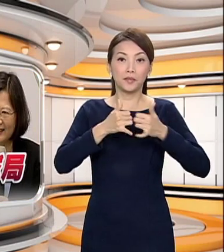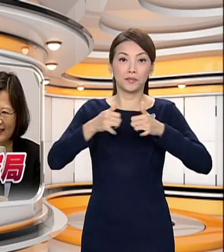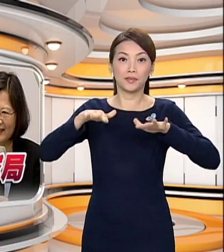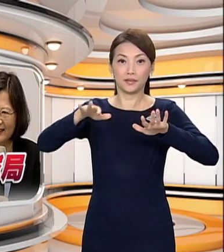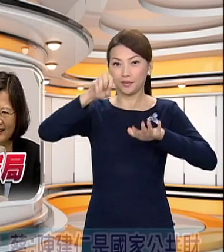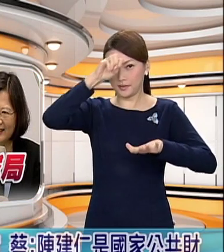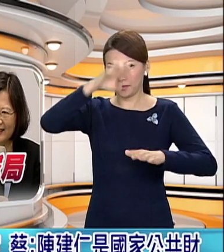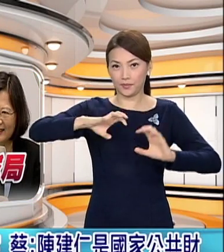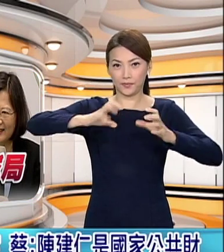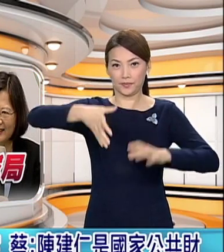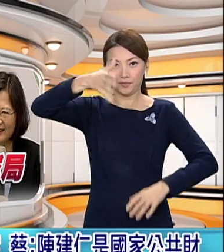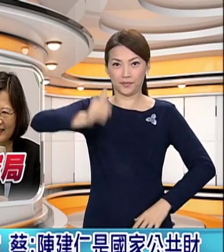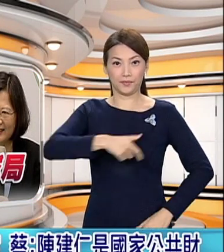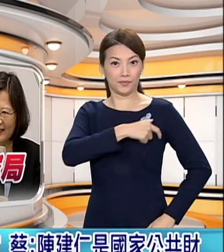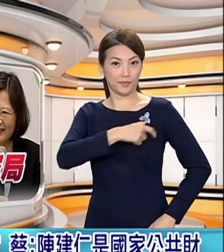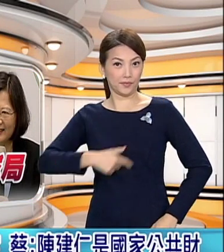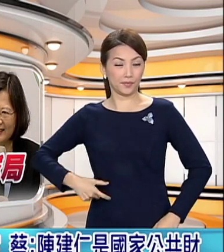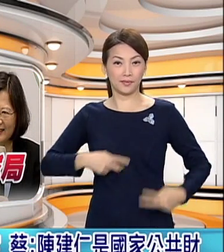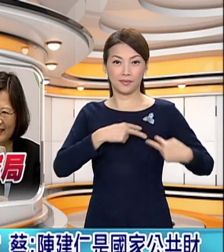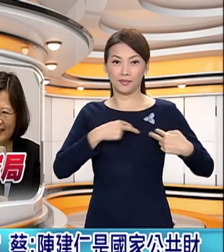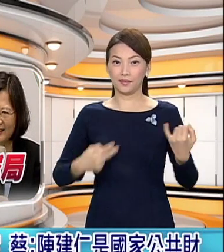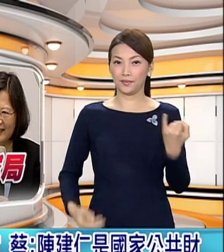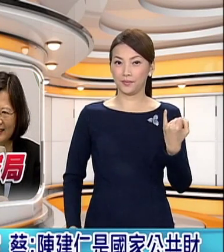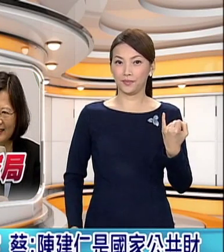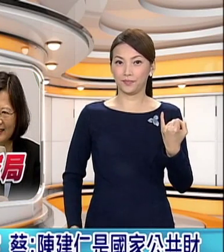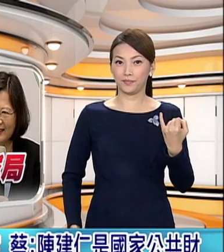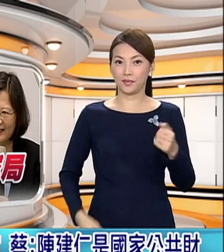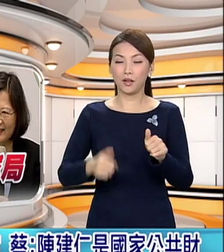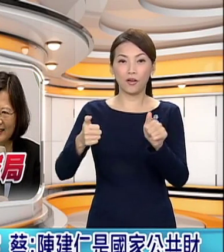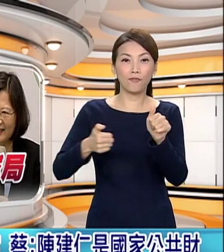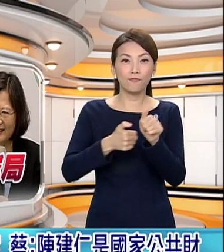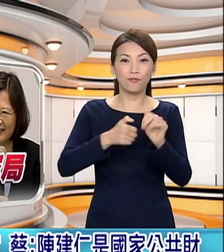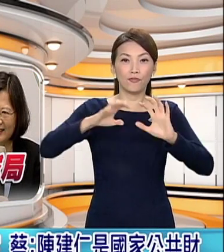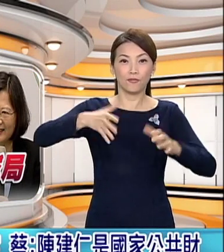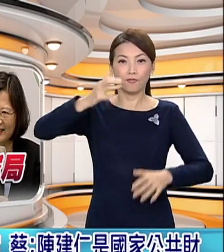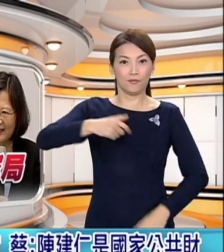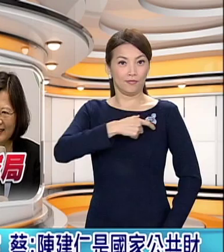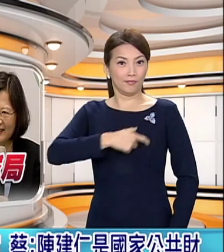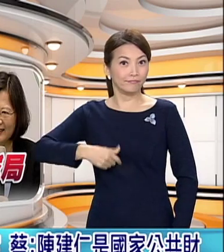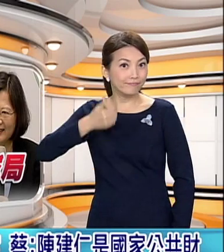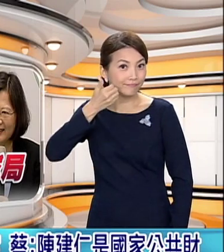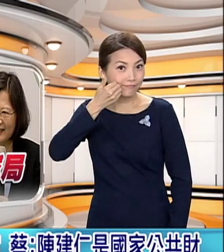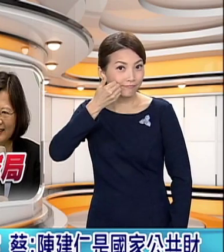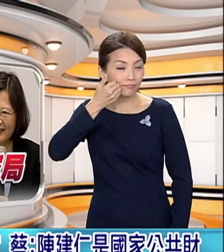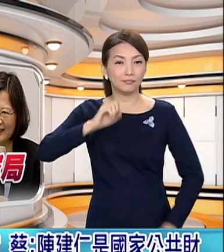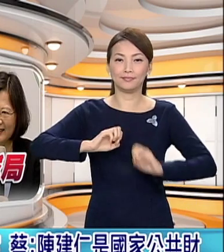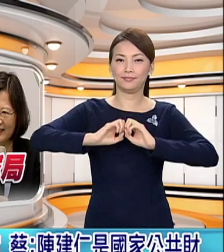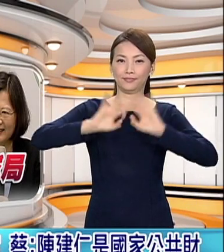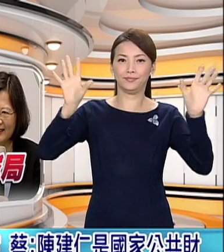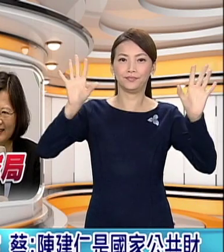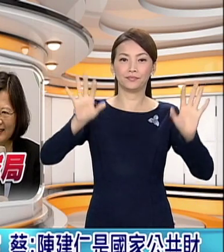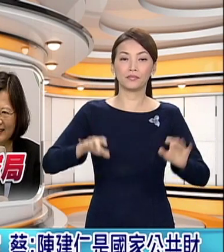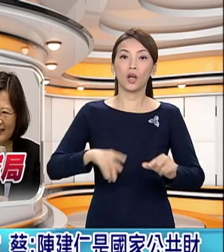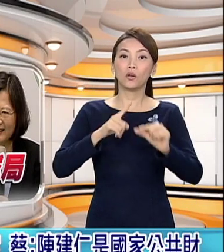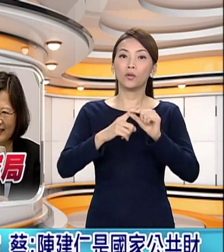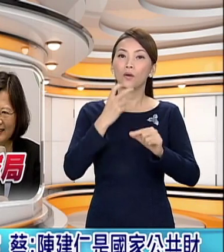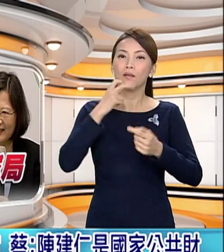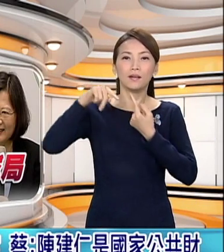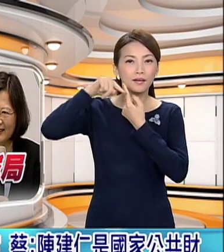民进党总统参选人蔡英文宣布，他的副总统搭档人选就是中央研究院的副